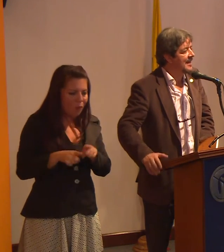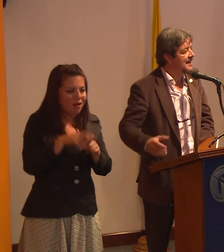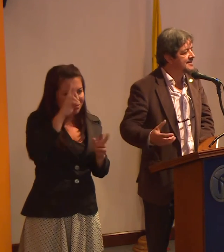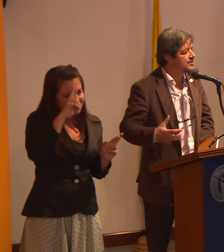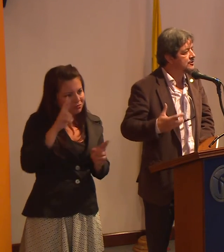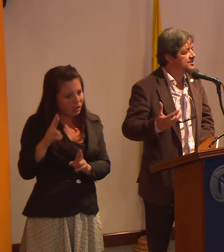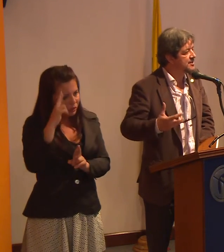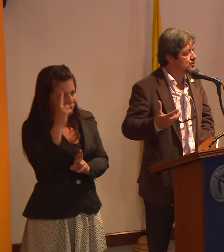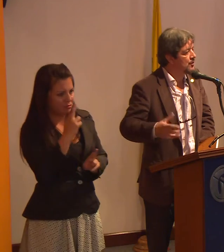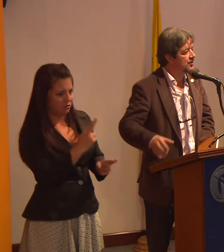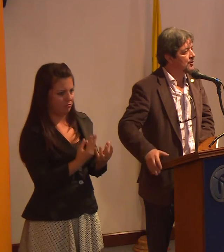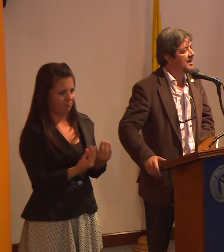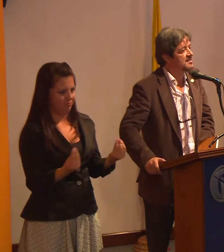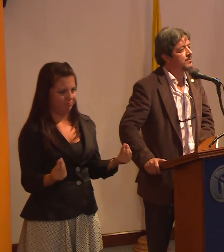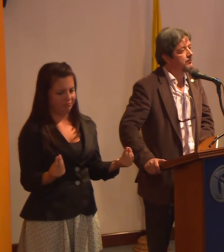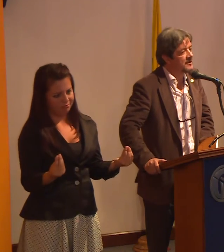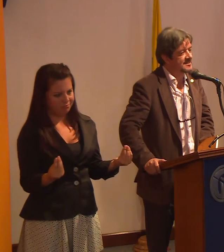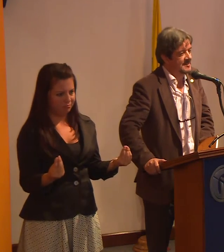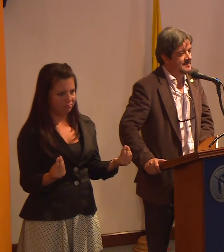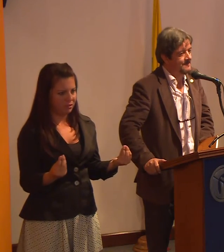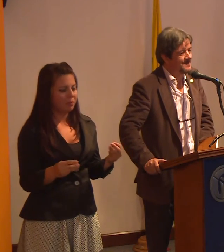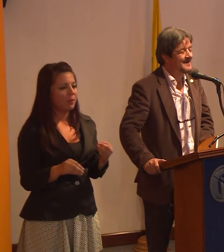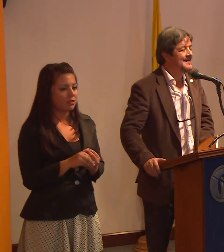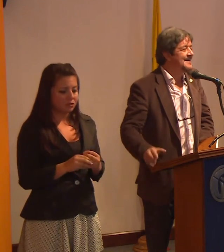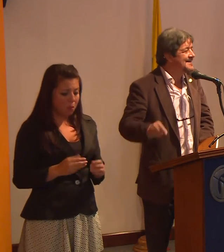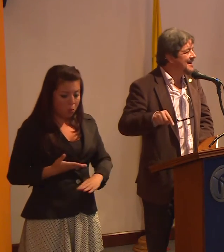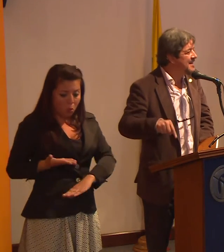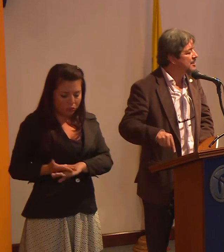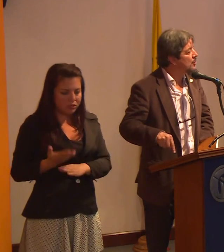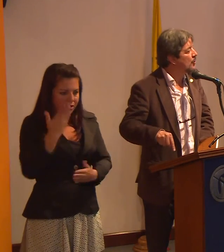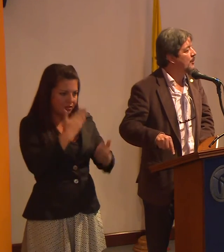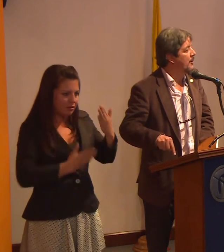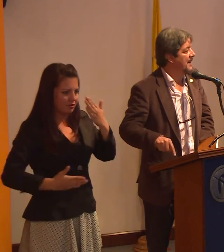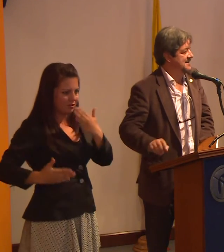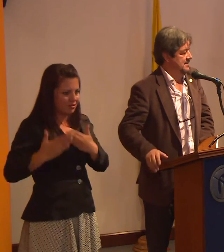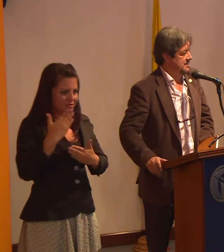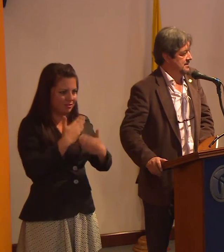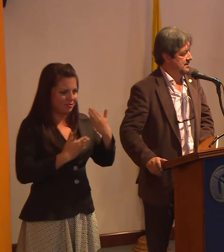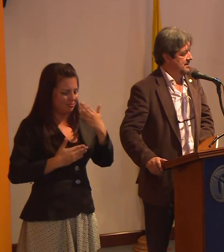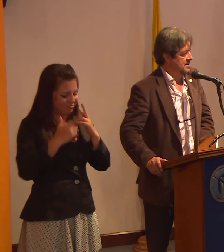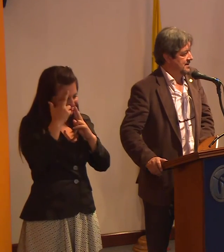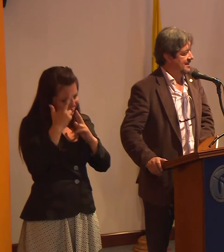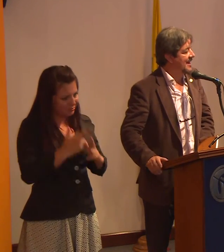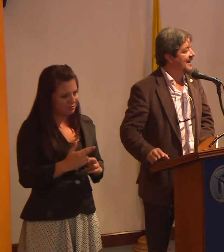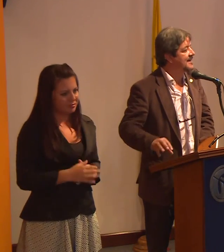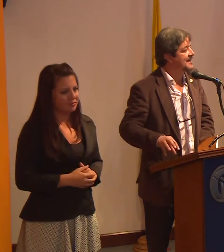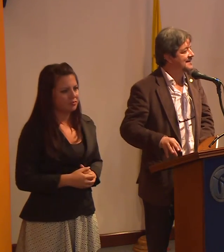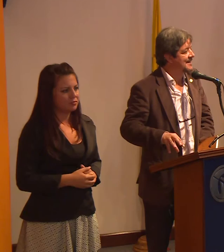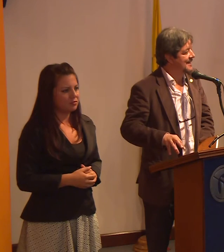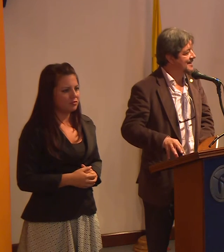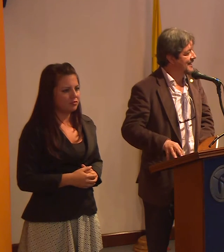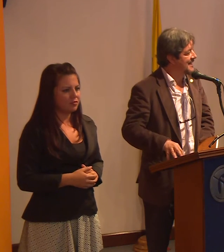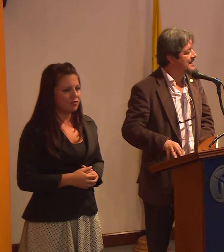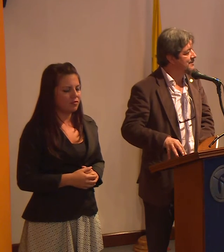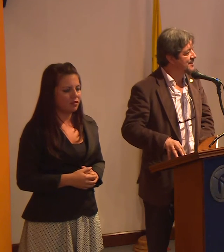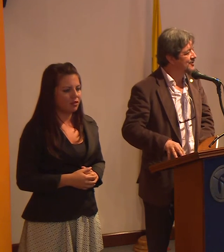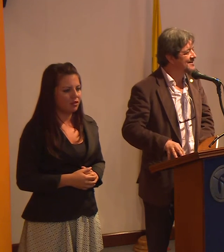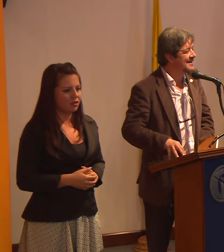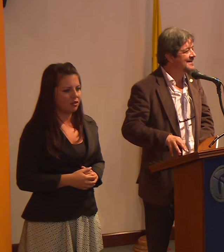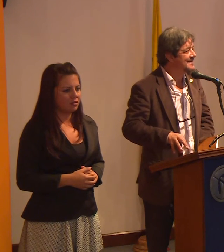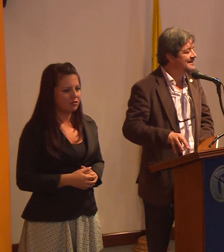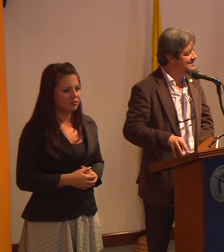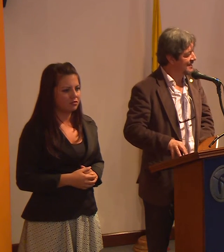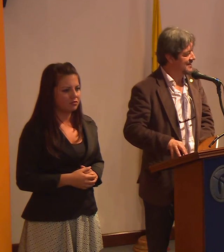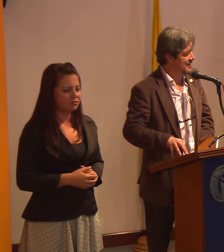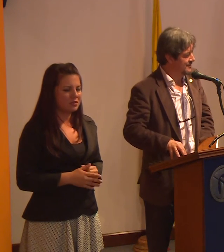y el análisis concienzudo de todas las propuestas, teniendo como base que hay que rescatar elementos